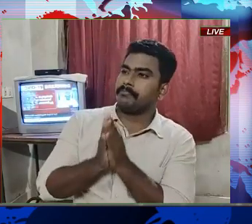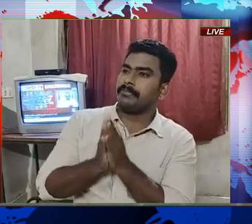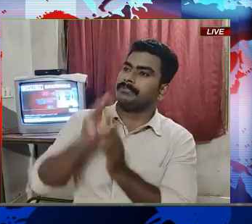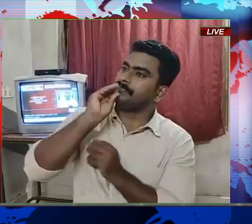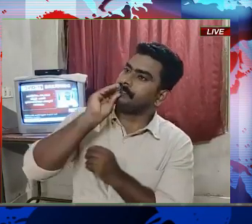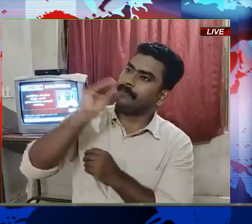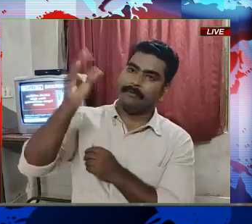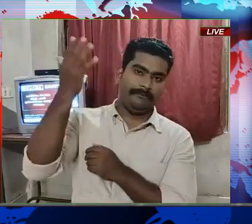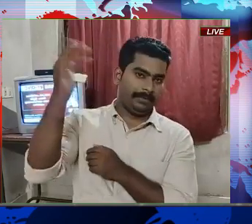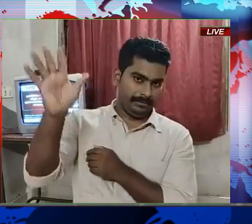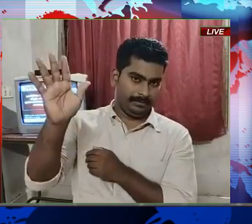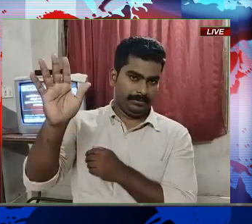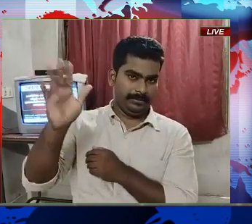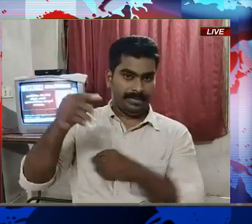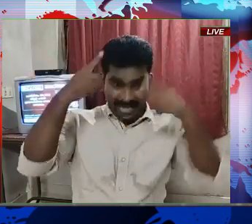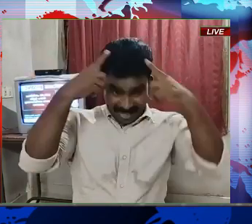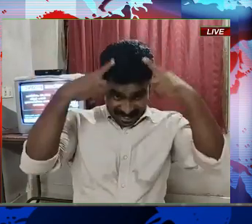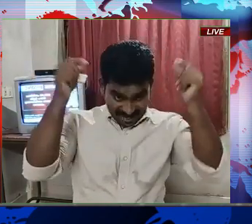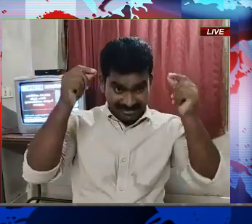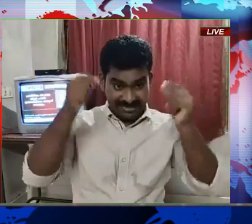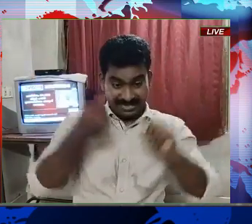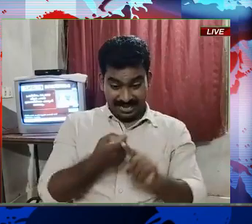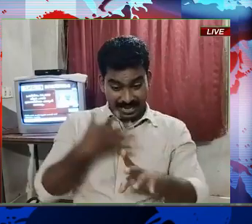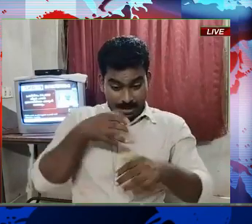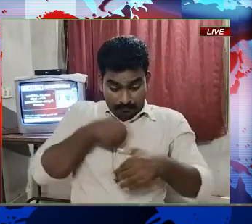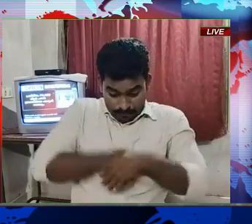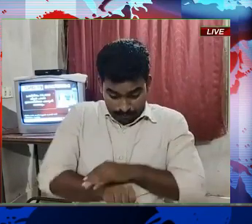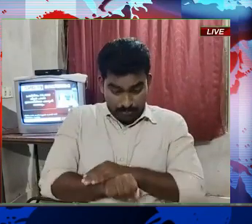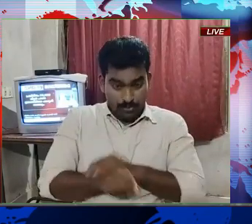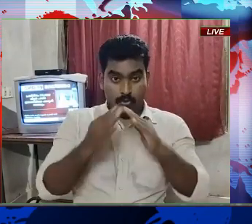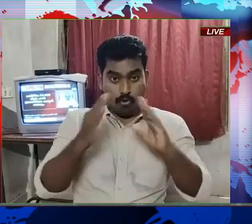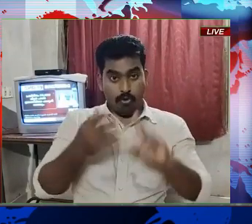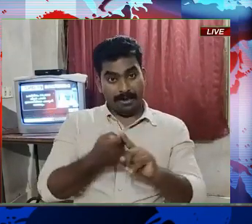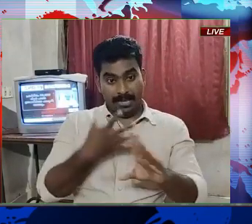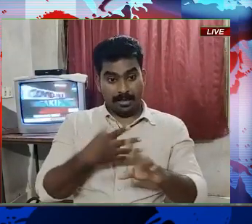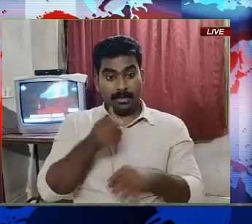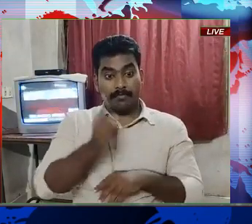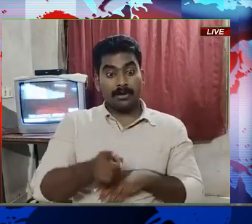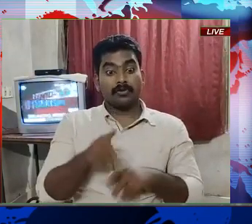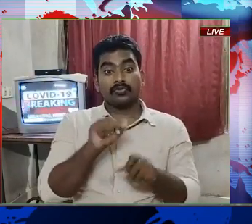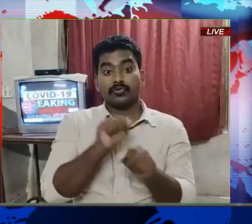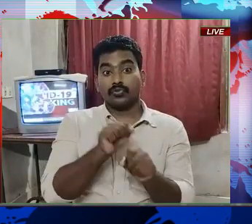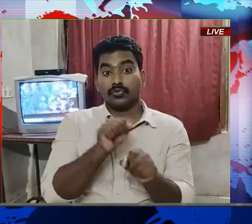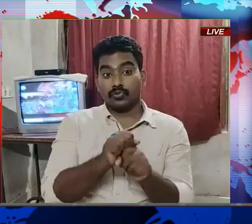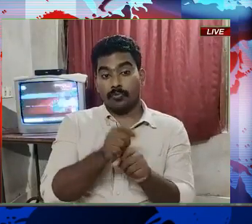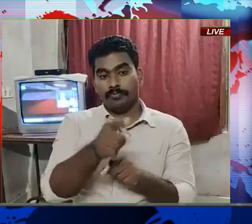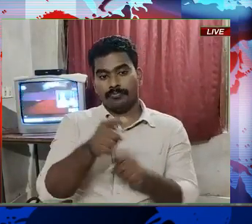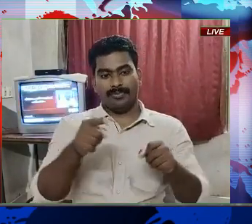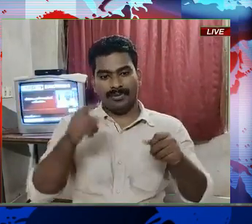കാണേണ്ടതുണ്ട് എന്ന് ഇന്ത്യ ഗവൺമെൻറ്റിൻ്റെ ശ്രദ്ധയിൽ പെടുത്തുന്നതാണ്.